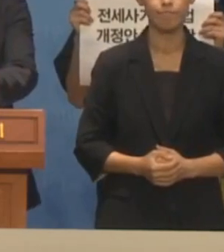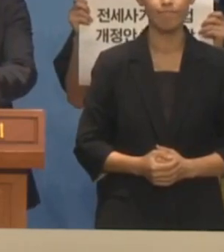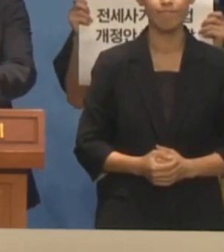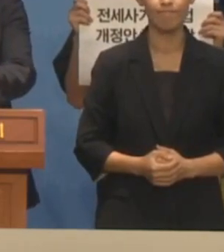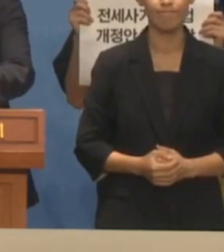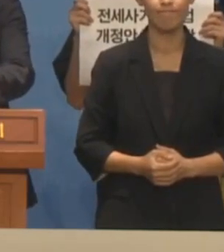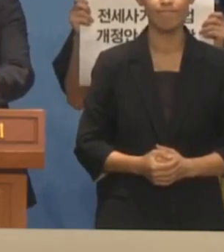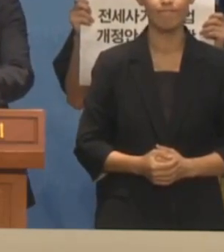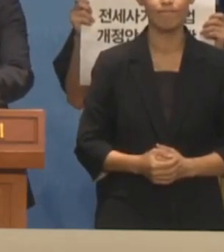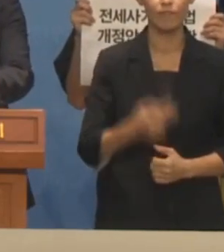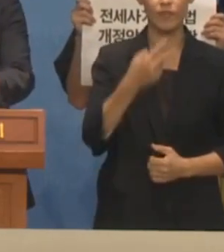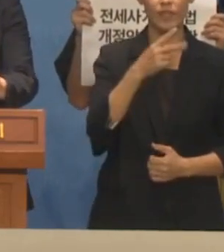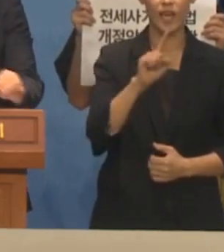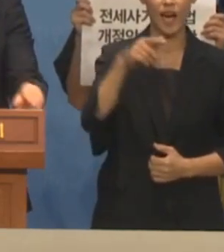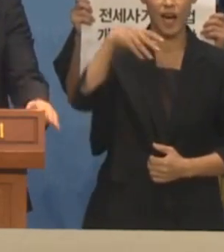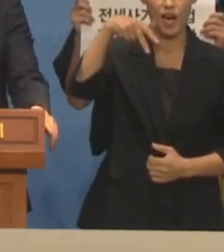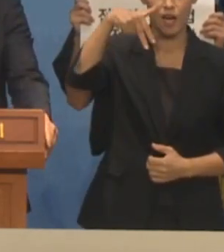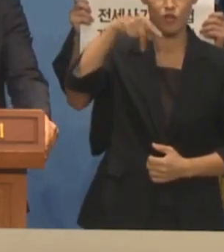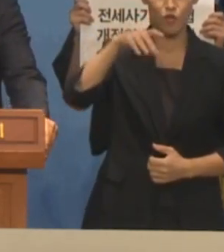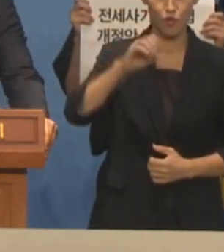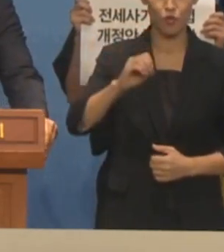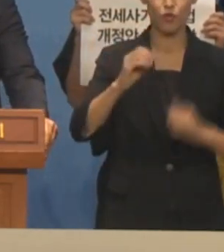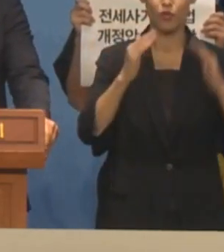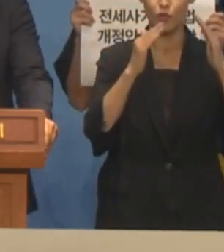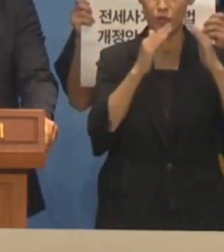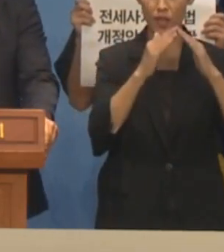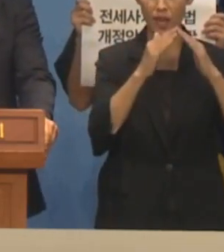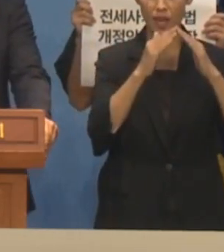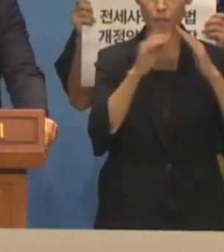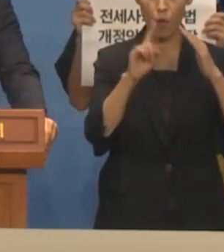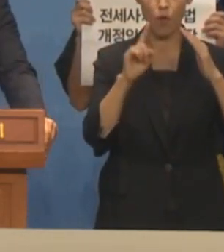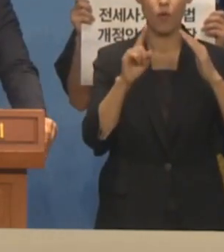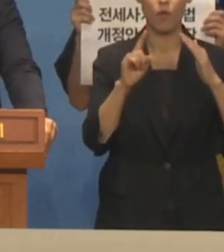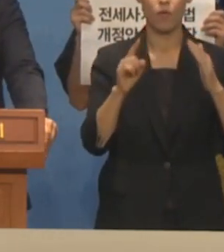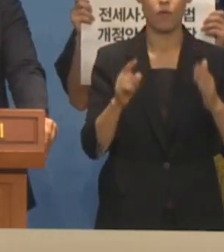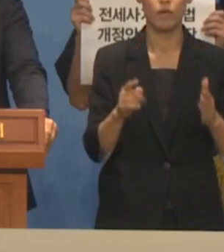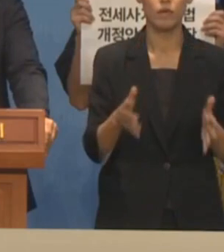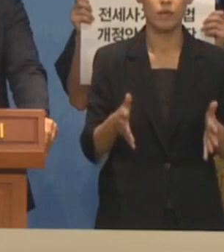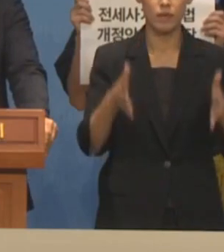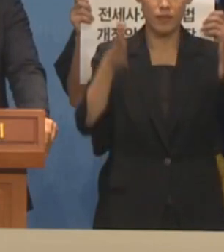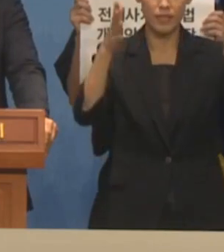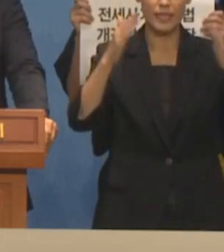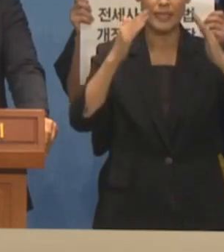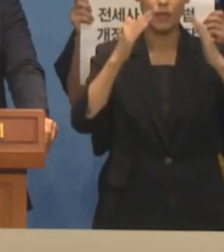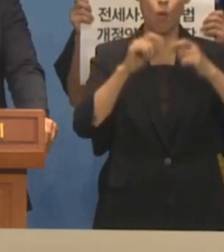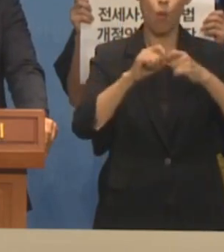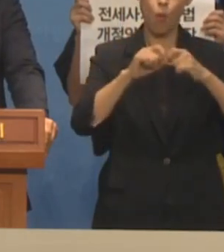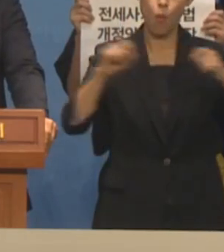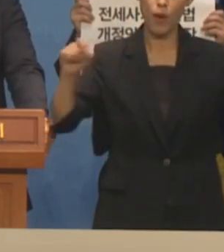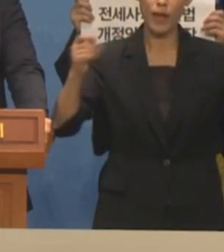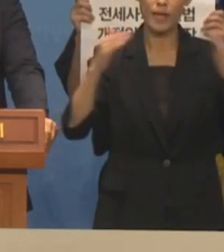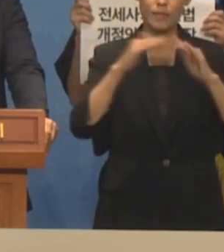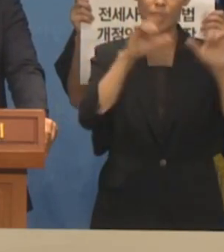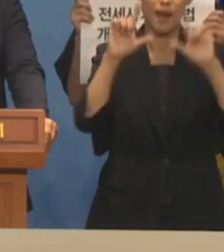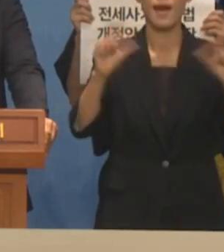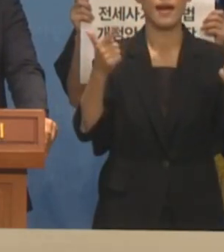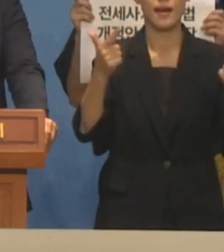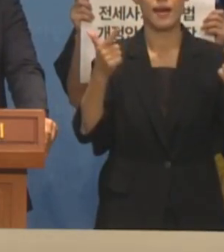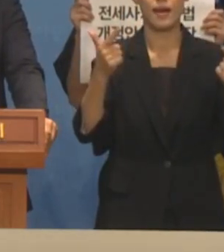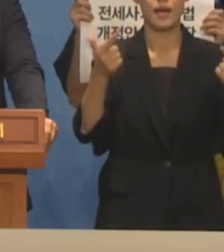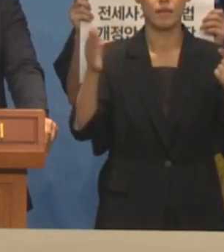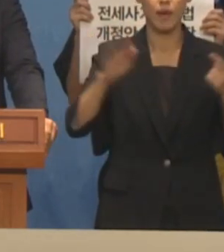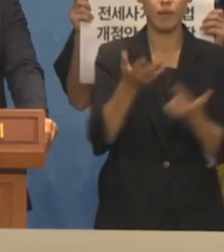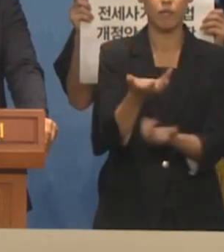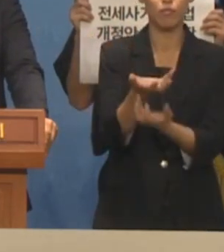예, 다중주택이라는 것들은 거주할 수 장기간 거주를 하진 않지만 그래서